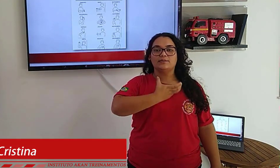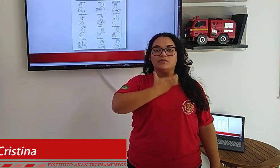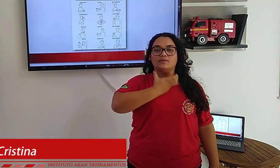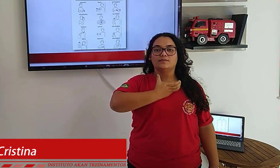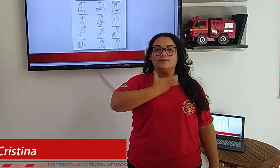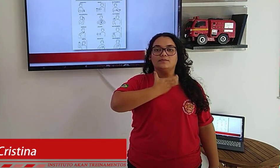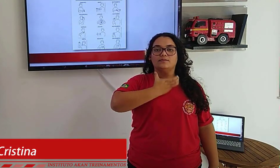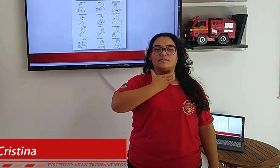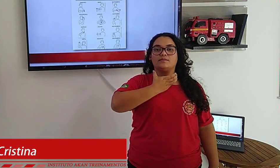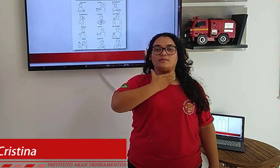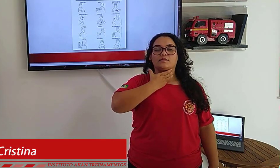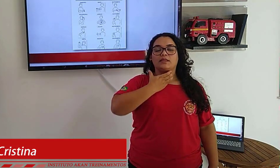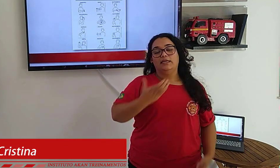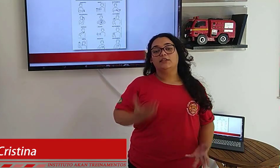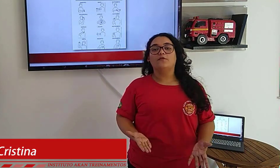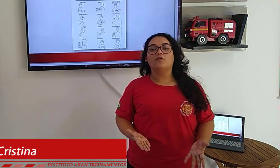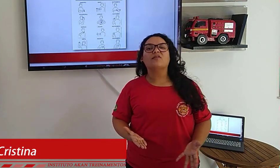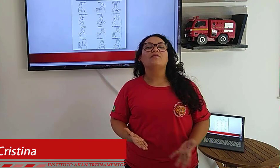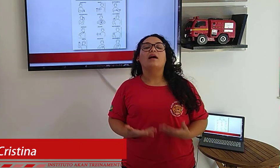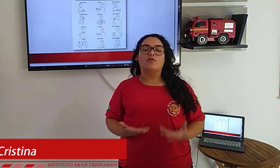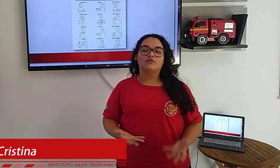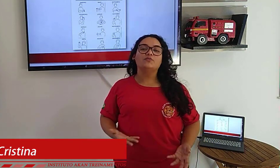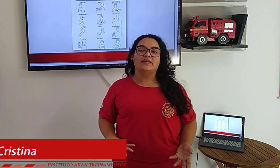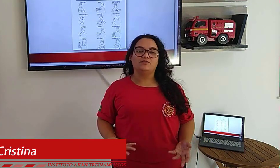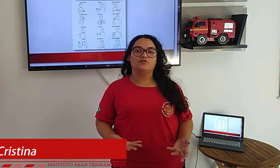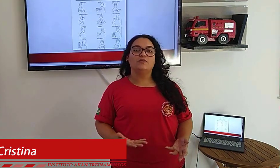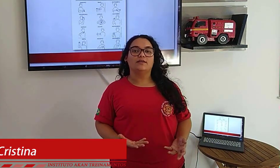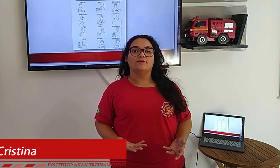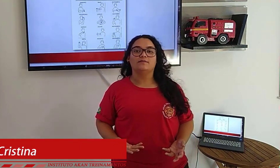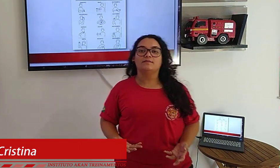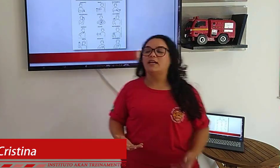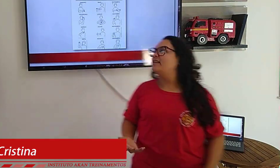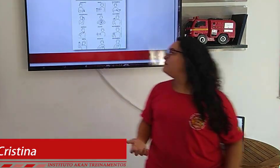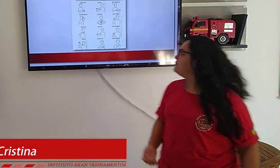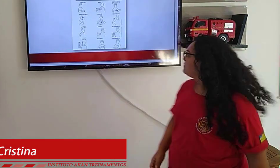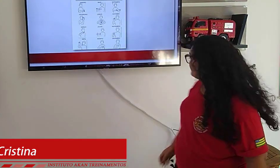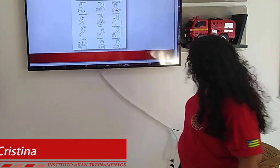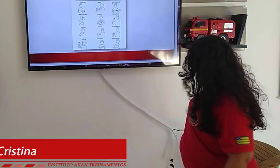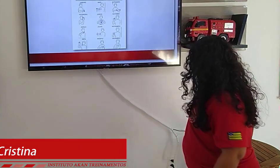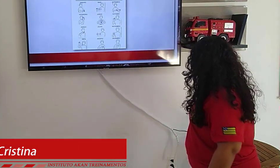Dezembro. Esses foram alguns meses do ano, tá?